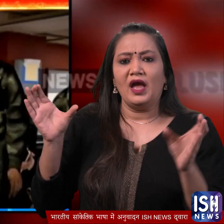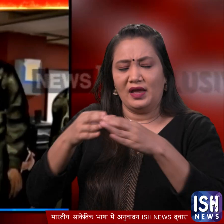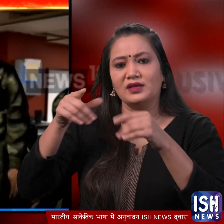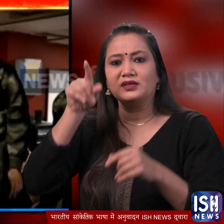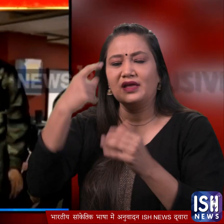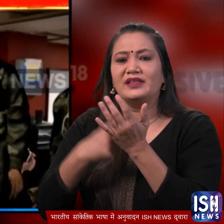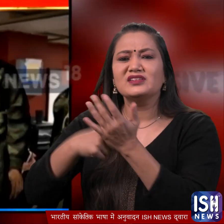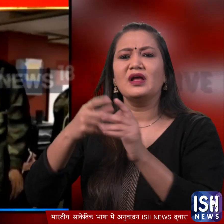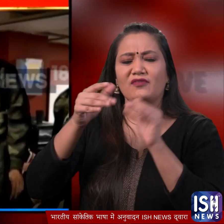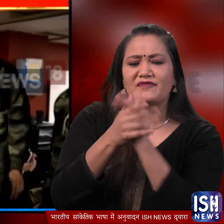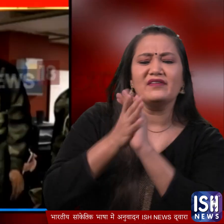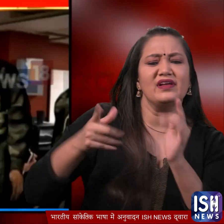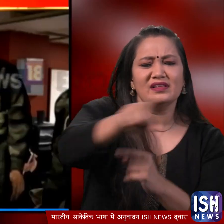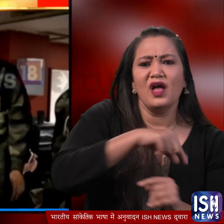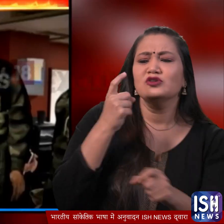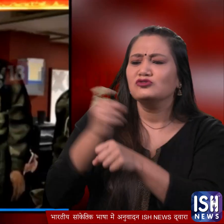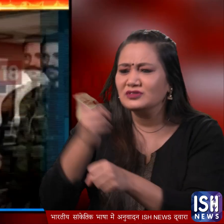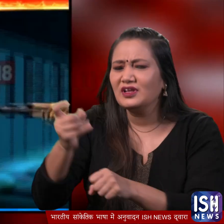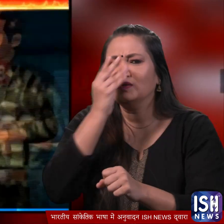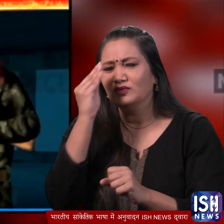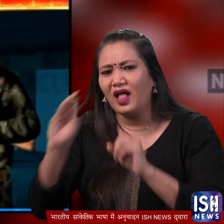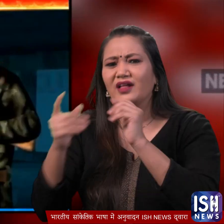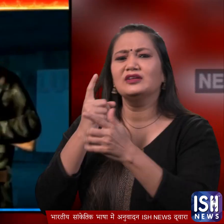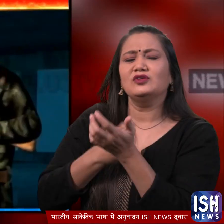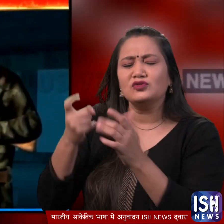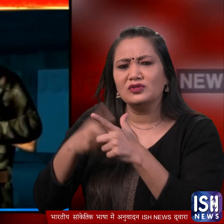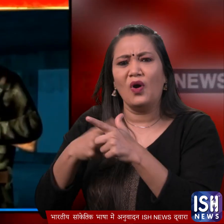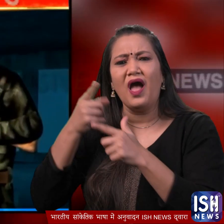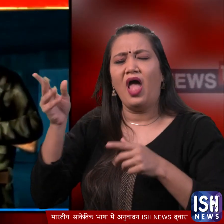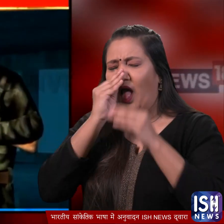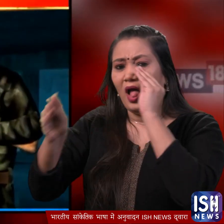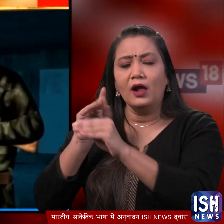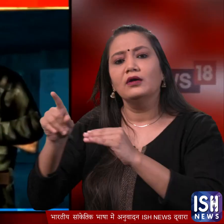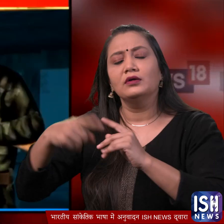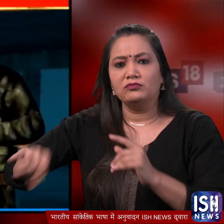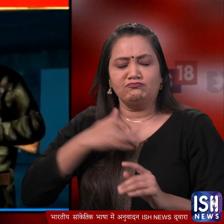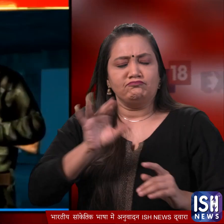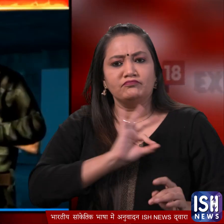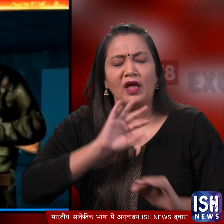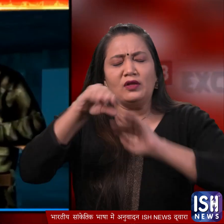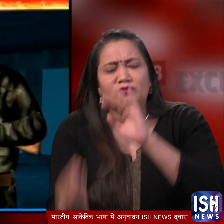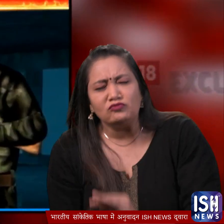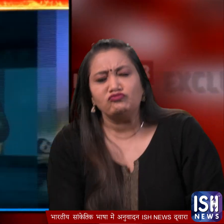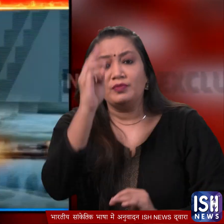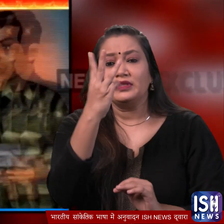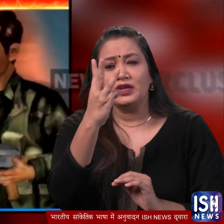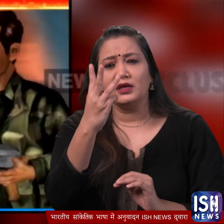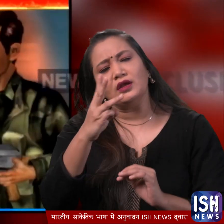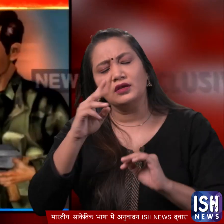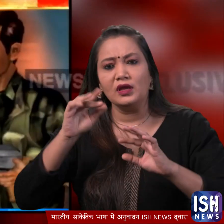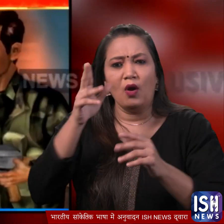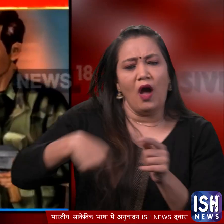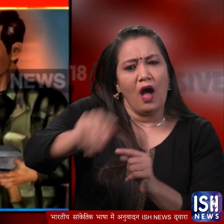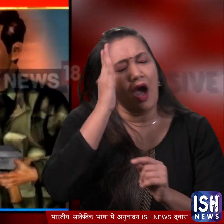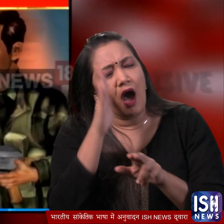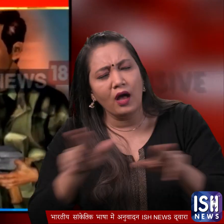सिपाही रितेश रंजन से उसके साथी हंसी मजाक किया करते थे, जिसे वो बर्दाश्त नहीं कर पाया और तड़के करीब 3 बजे जब उसके साथी नींद